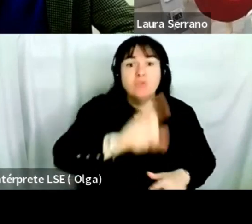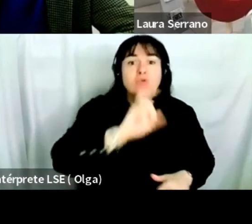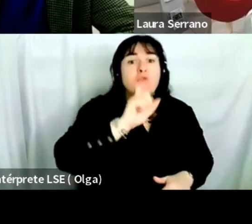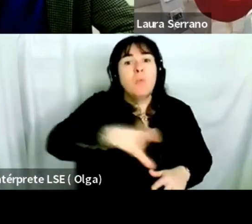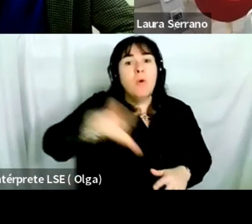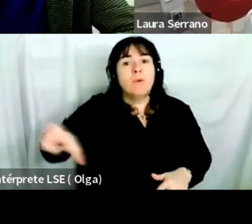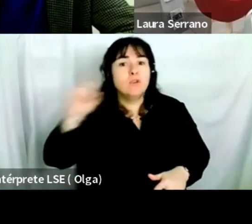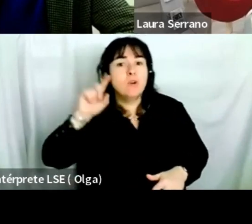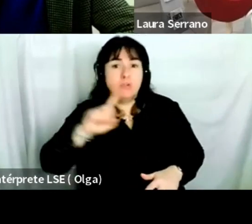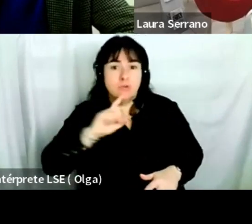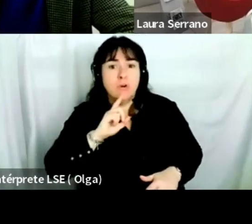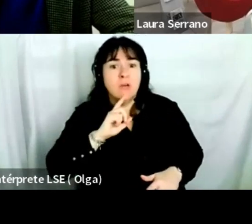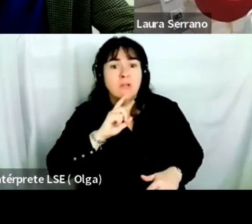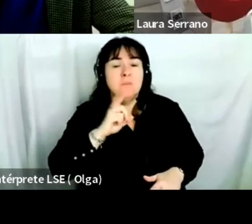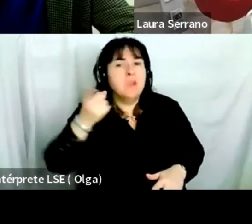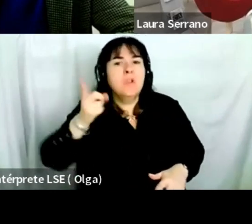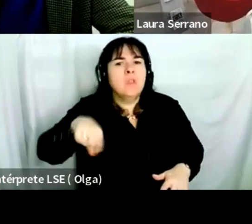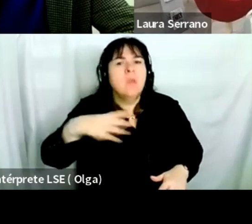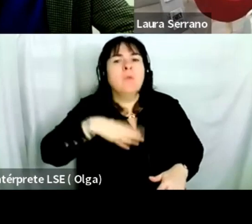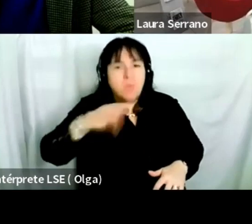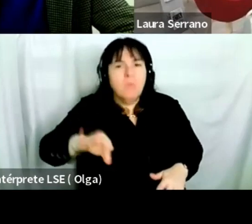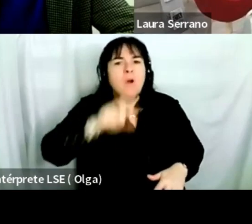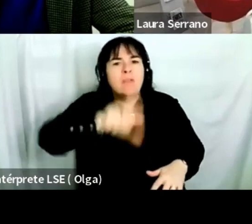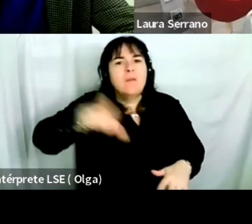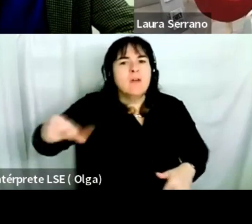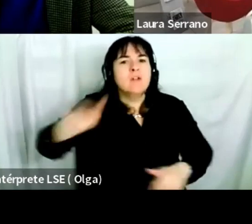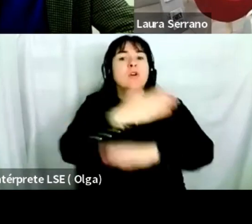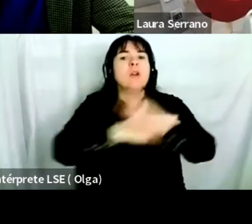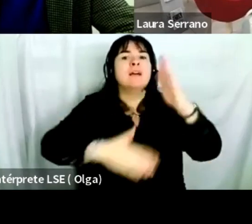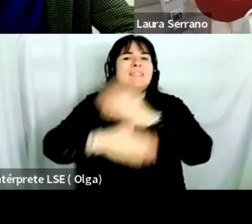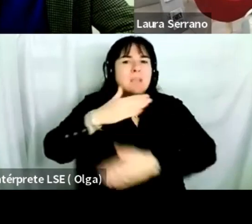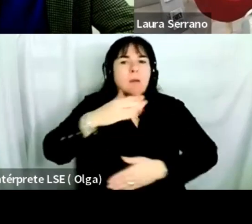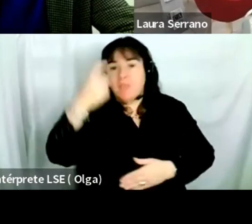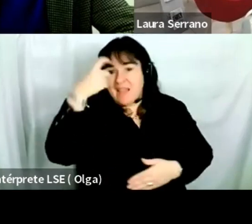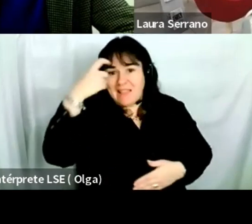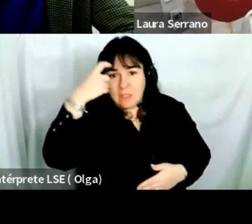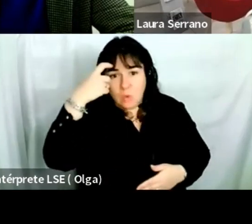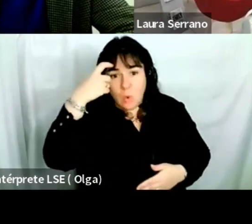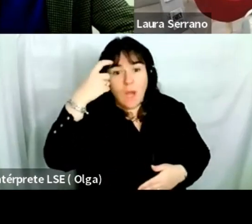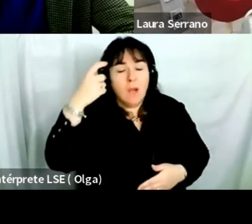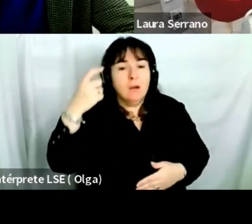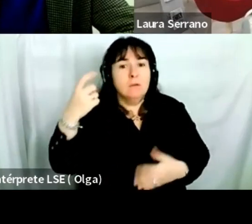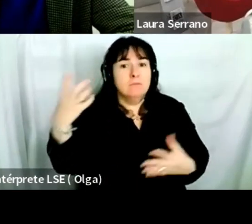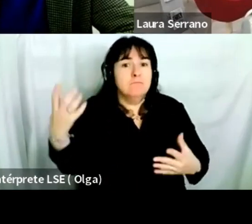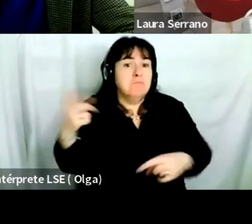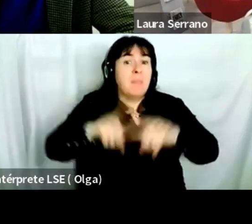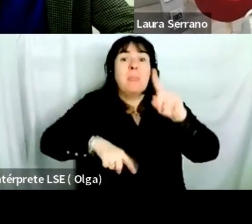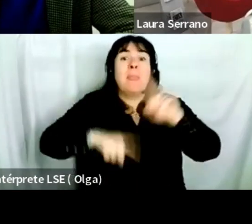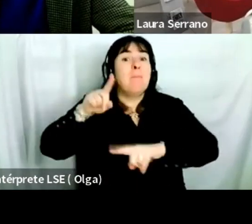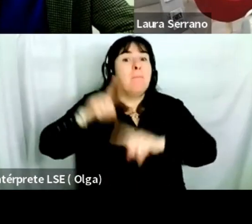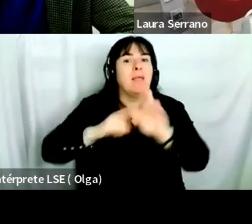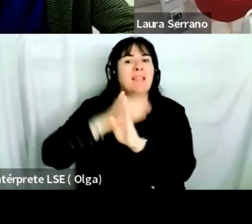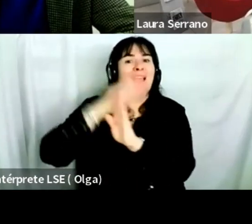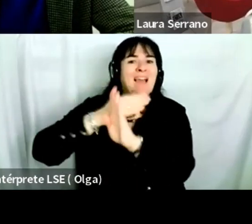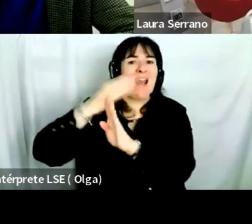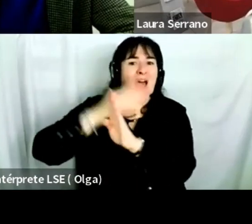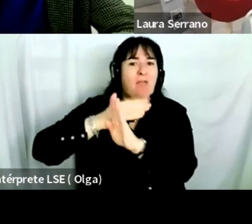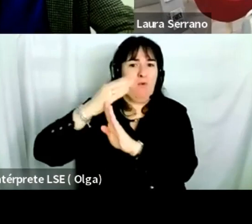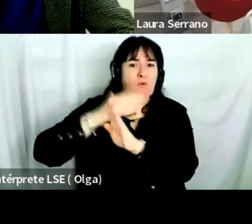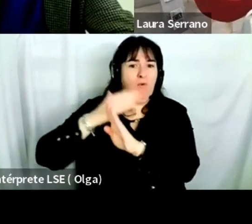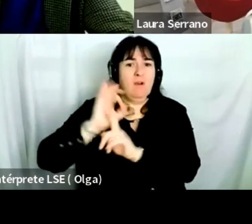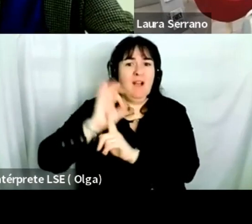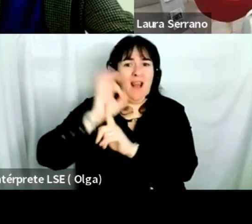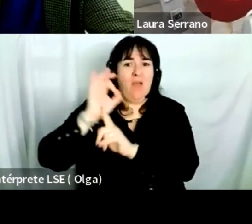pero también puede haber personas con discapacidad intelectual que va a depender del grado de discapacidad intelectual,